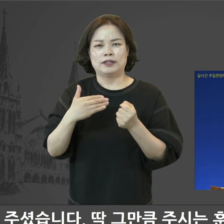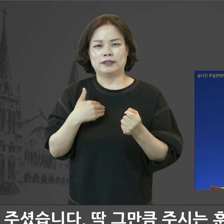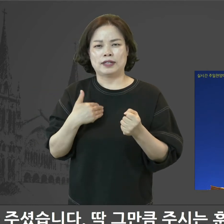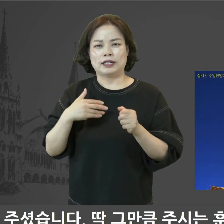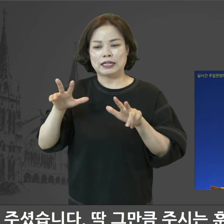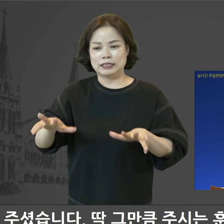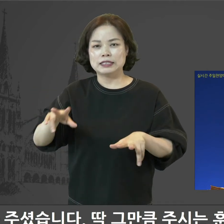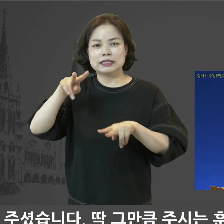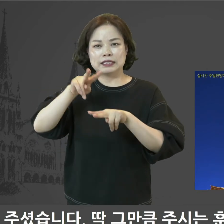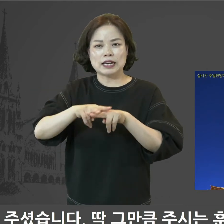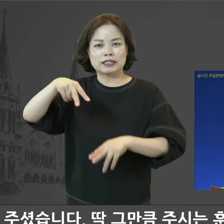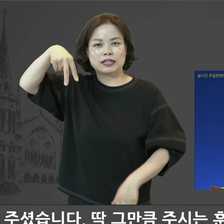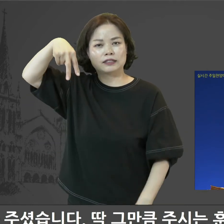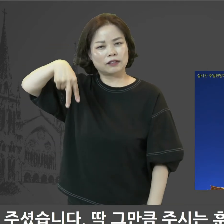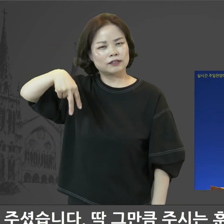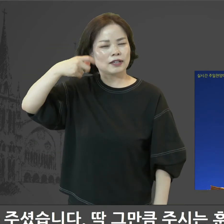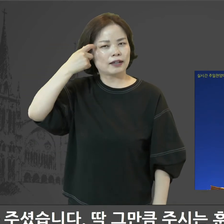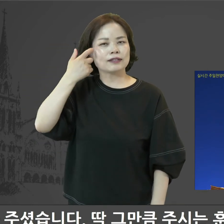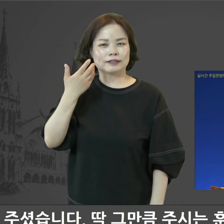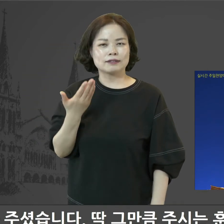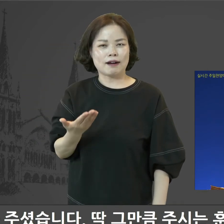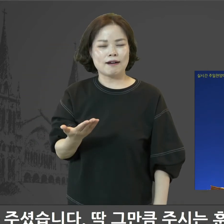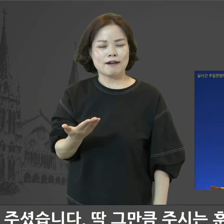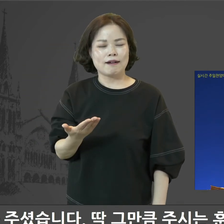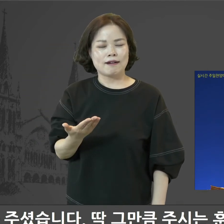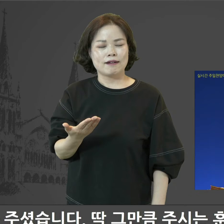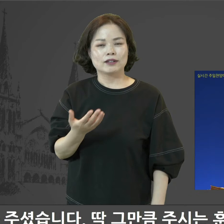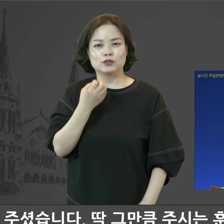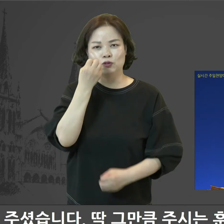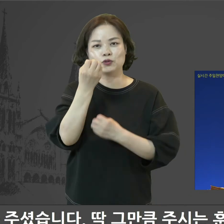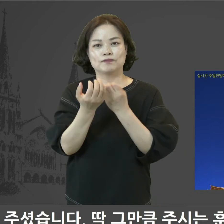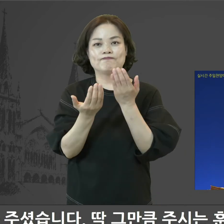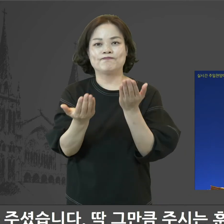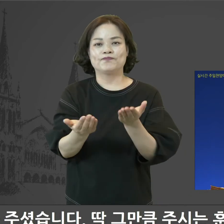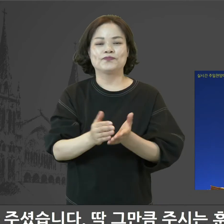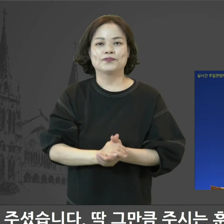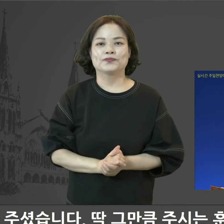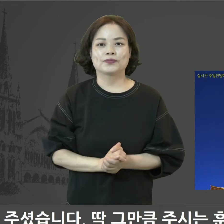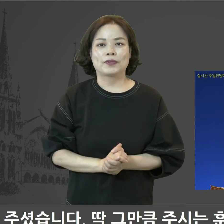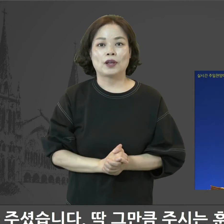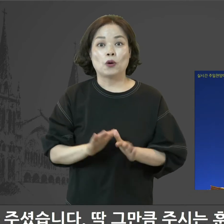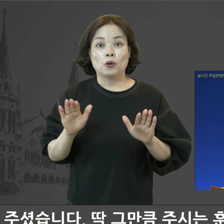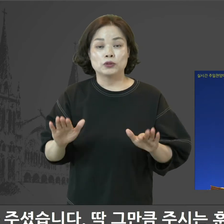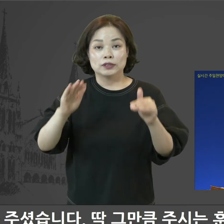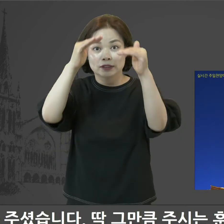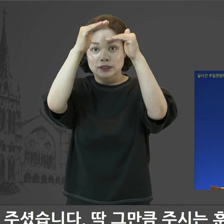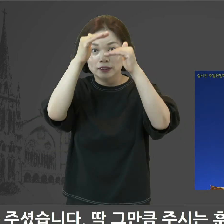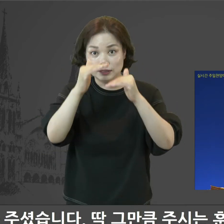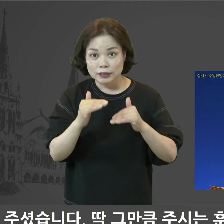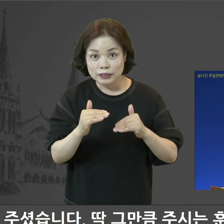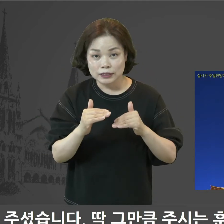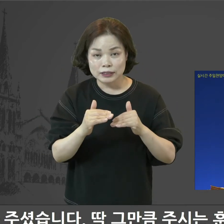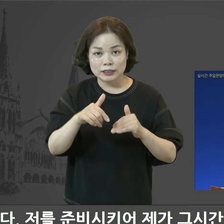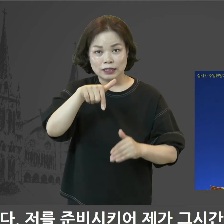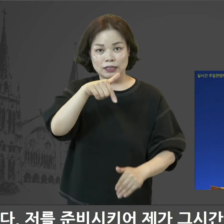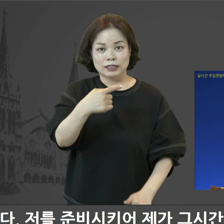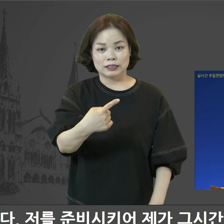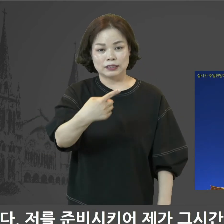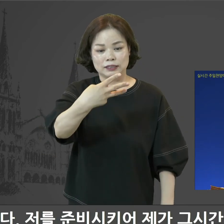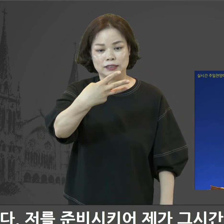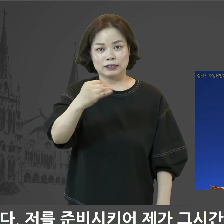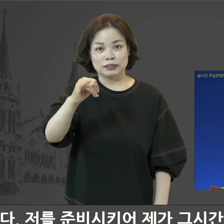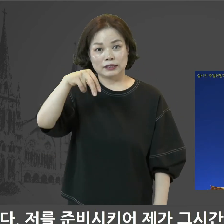제가 지금 이 자리에 설 수 있는 것은 아니었을까라고 고백할 수 있는 것이죠. 오늘 본문의 이